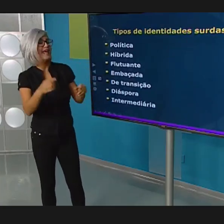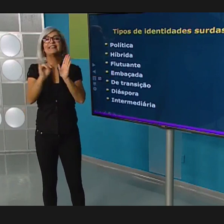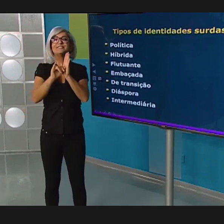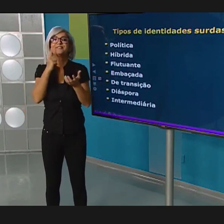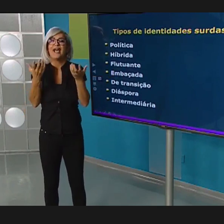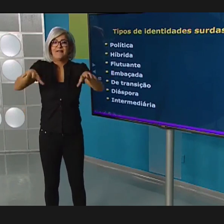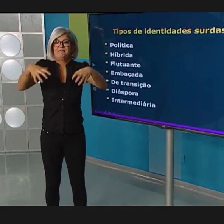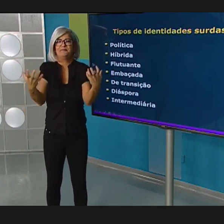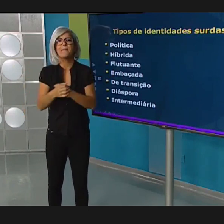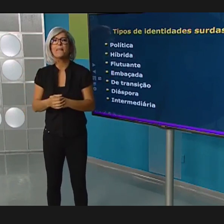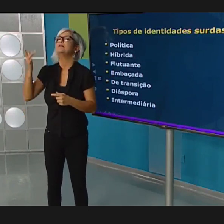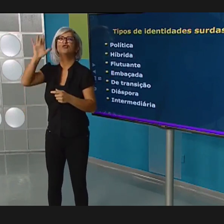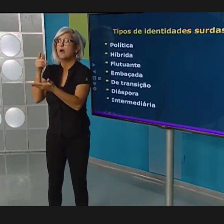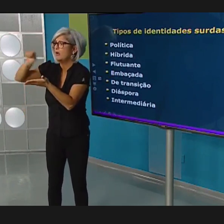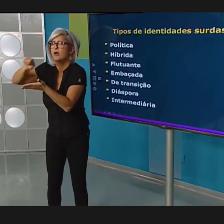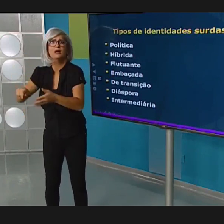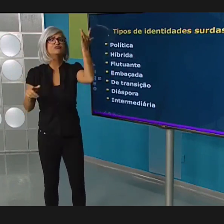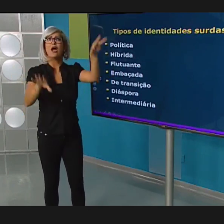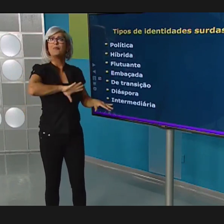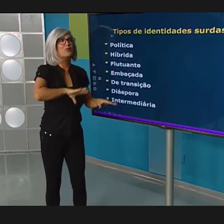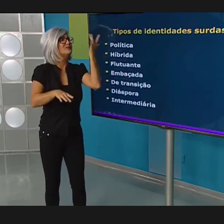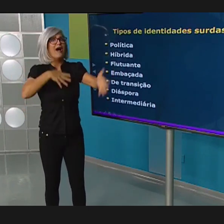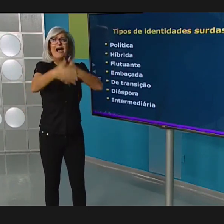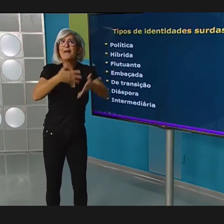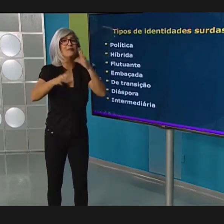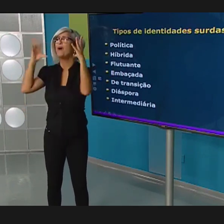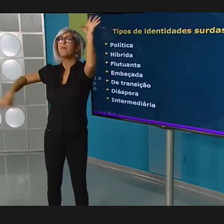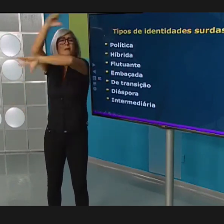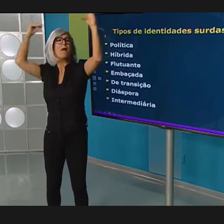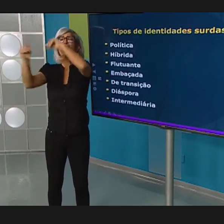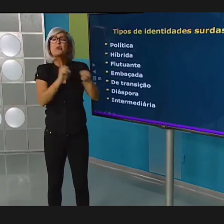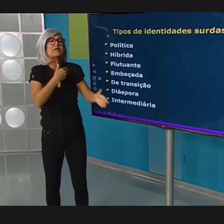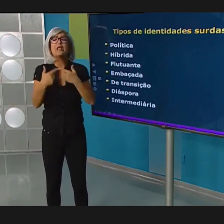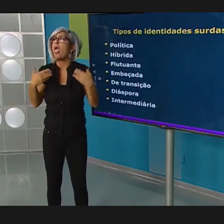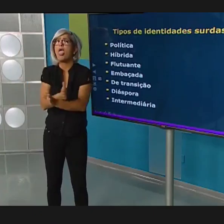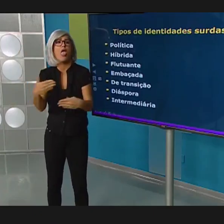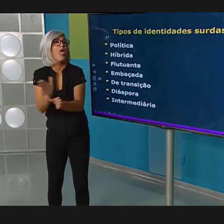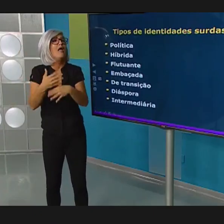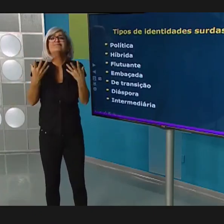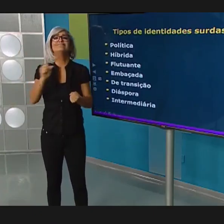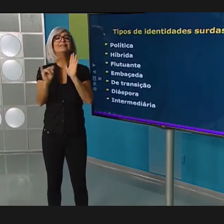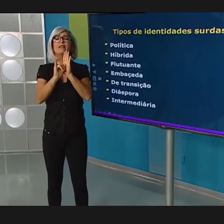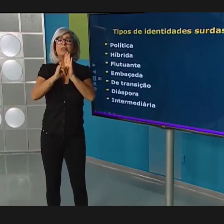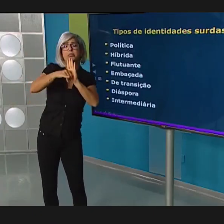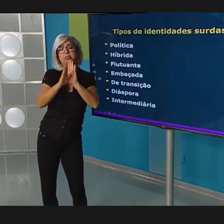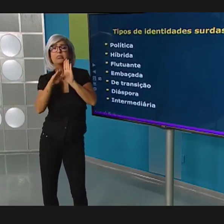mais na comunidade ouvinte. A identidade surda embaçada trata-se daquele sujeito que não tem conhecimento de língua de sinais, nem mesmo de língua portuguesa escrita, e vive num ambiente